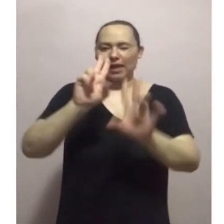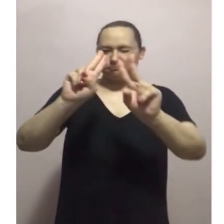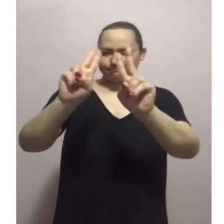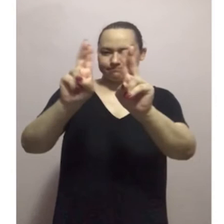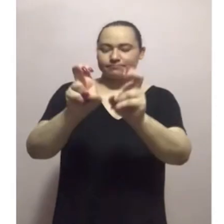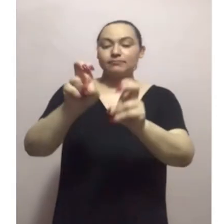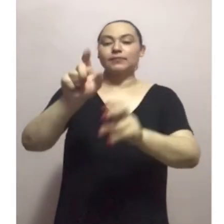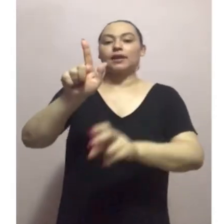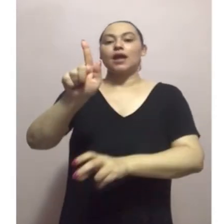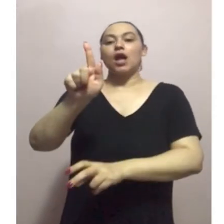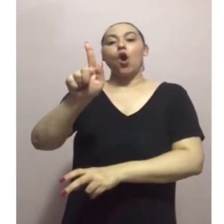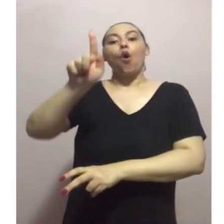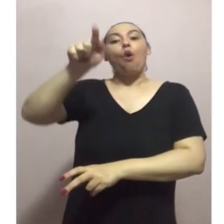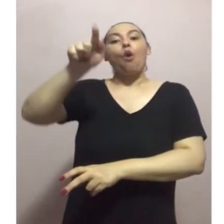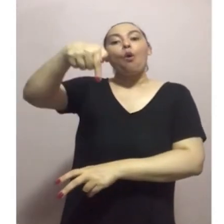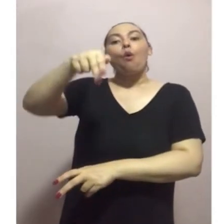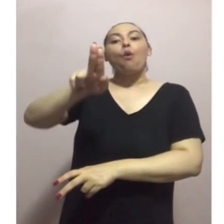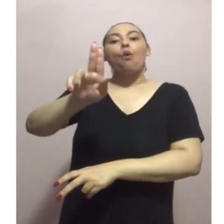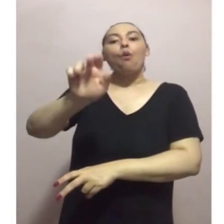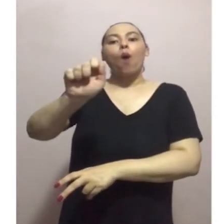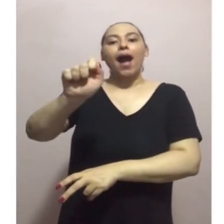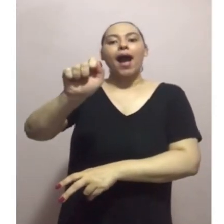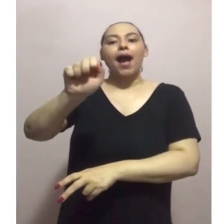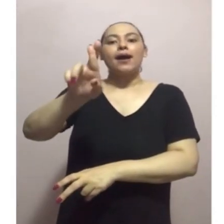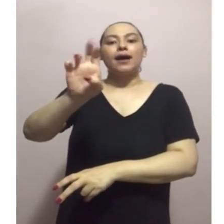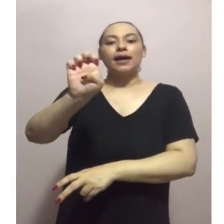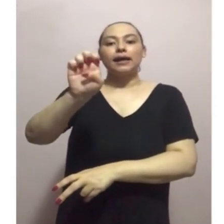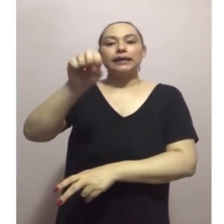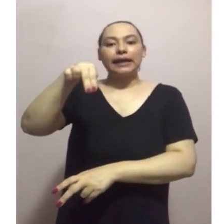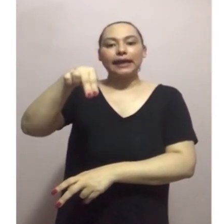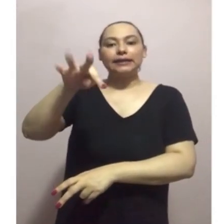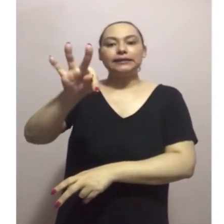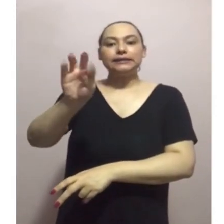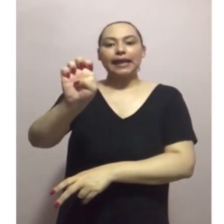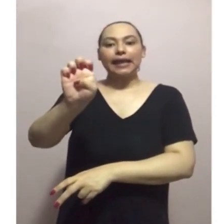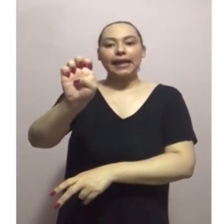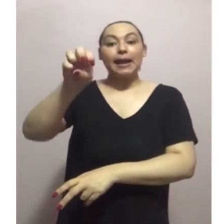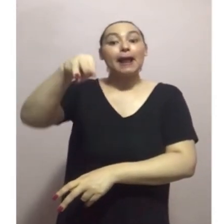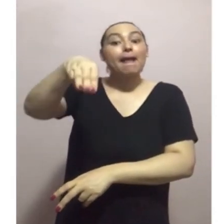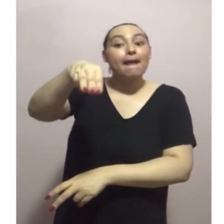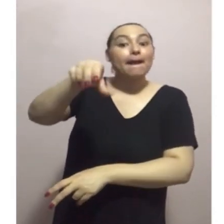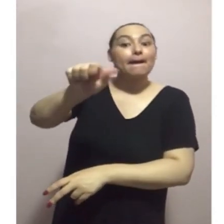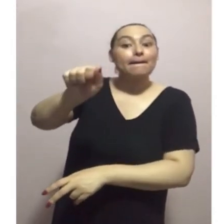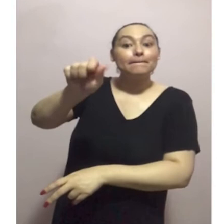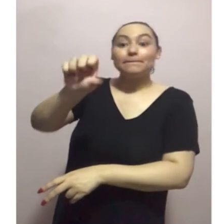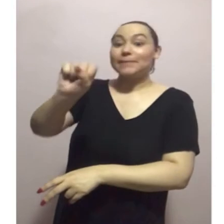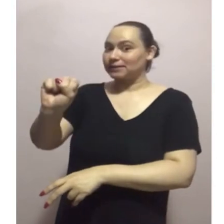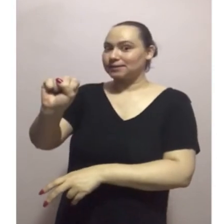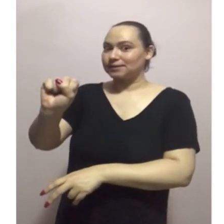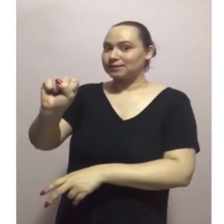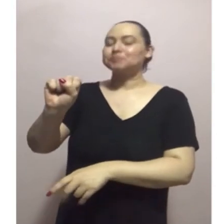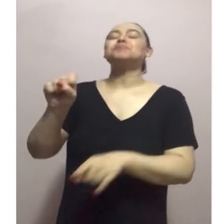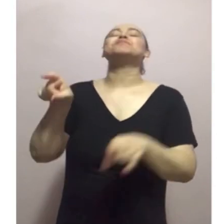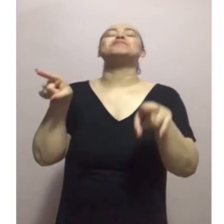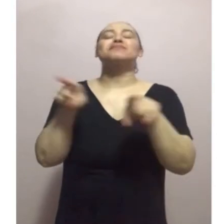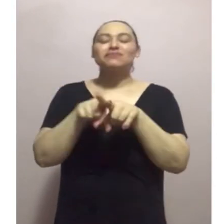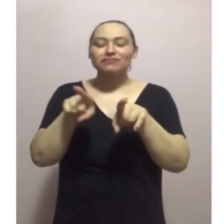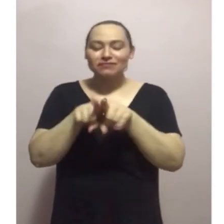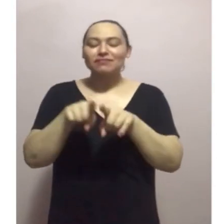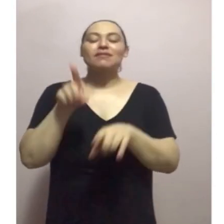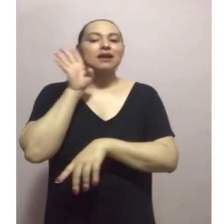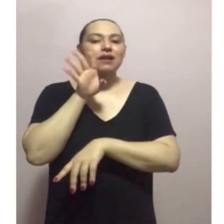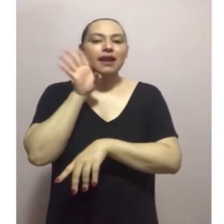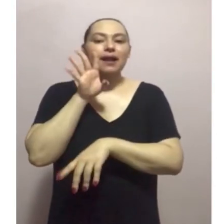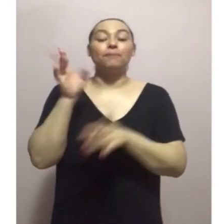esse material interno que o Vinícius Calderoni preparou, gatilhos, Vini Calderoni e Vinícius Souza vieram